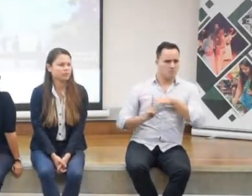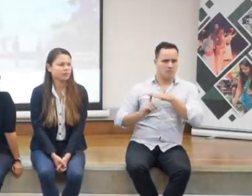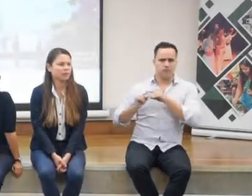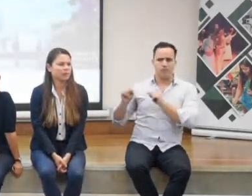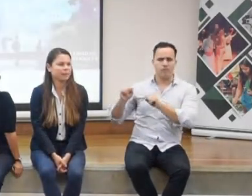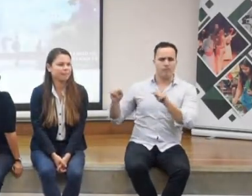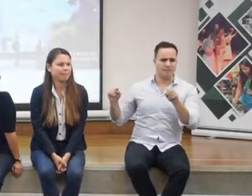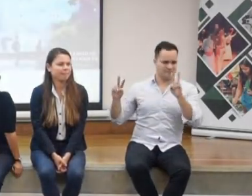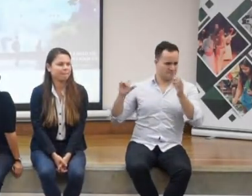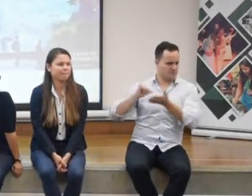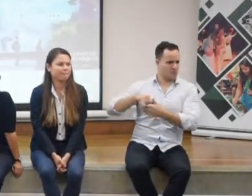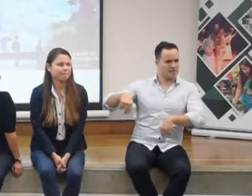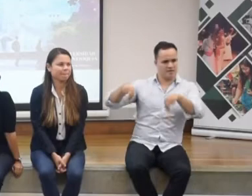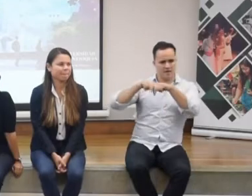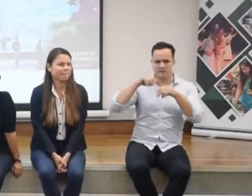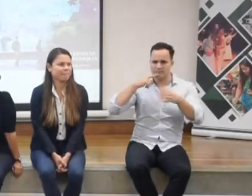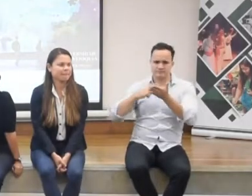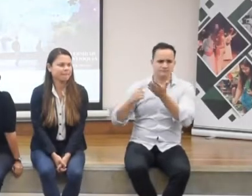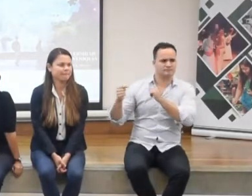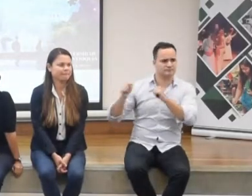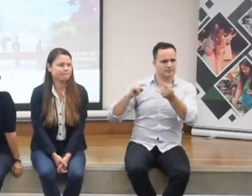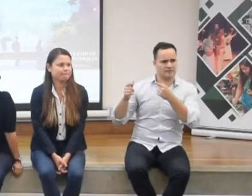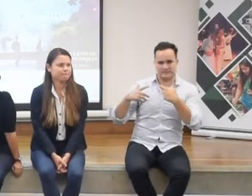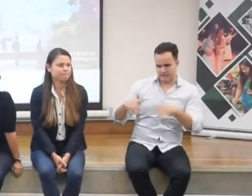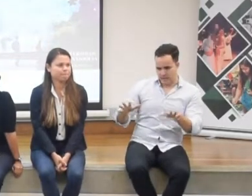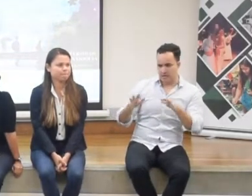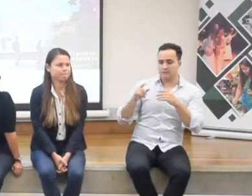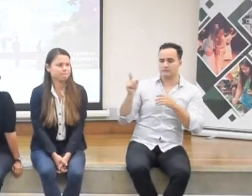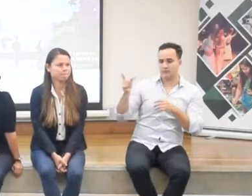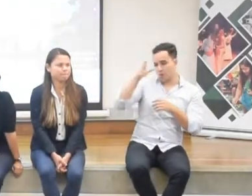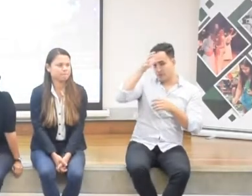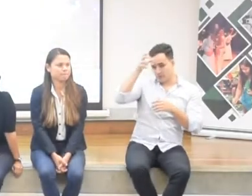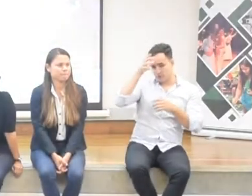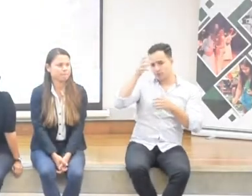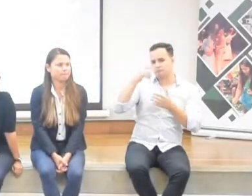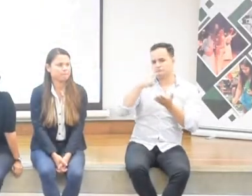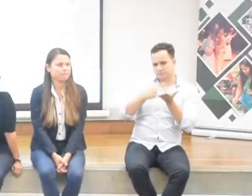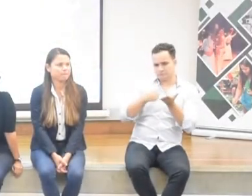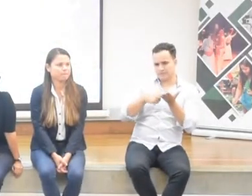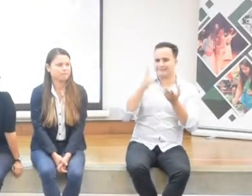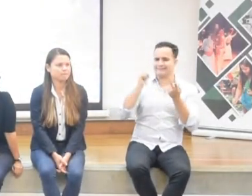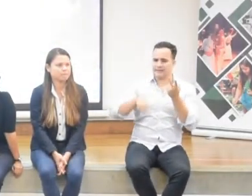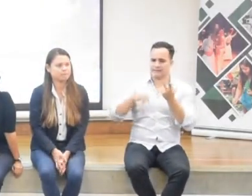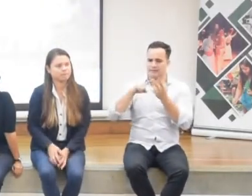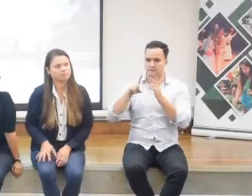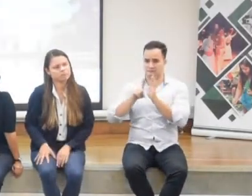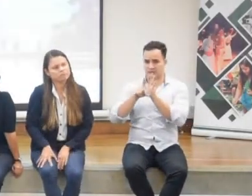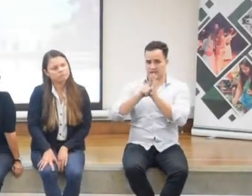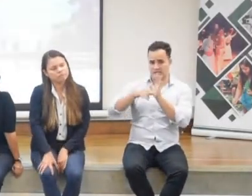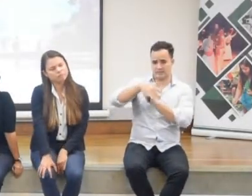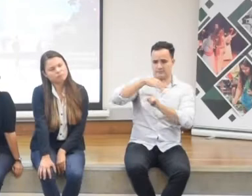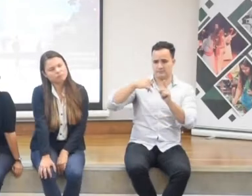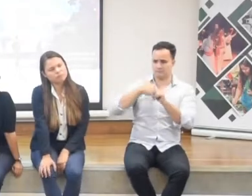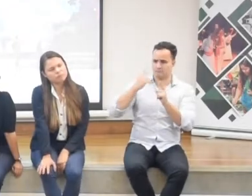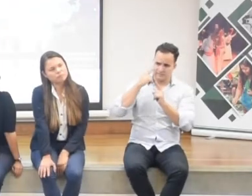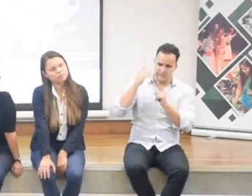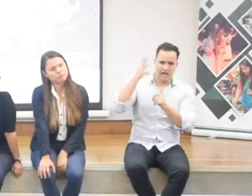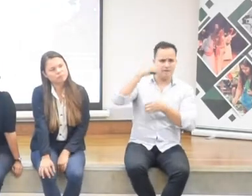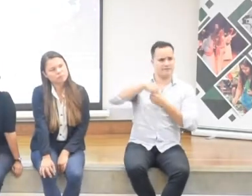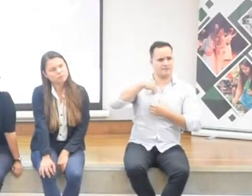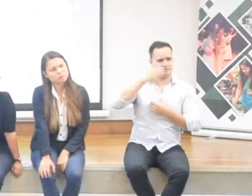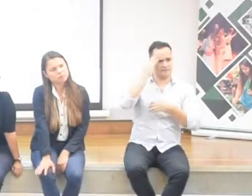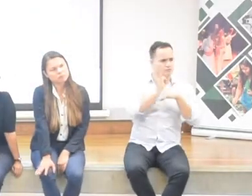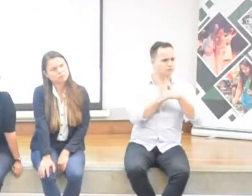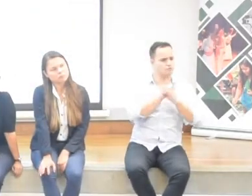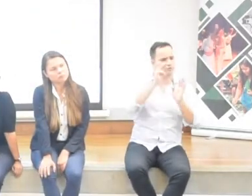sea, y lo han adelantado no solamente desde la parte conceptual, sino desde la parte también legal. Deberíamos